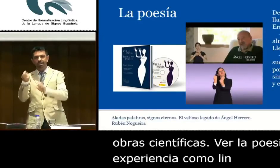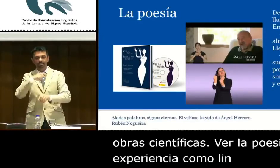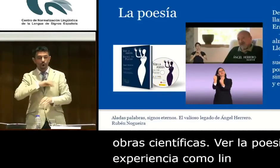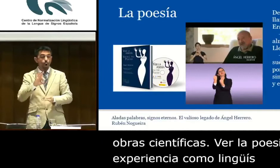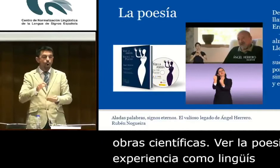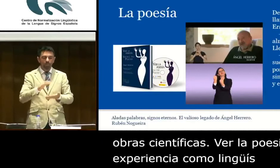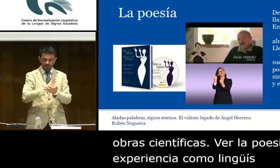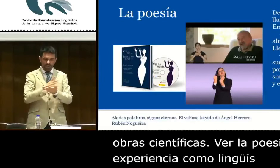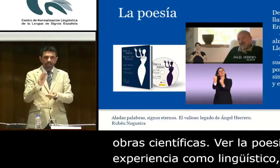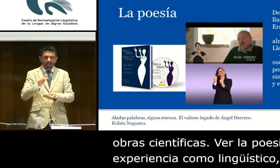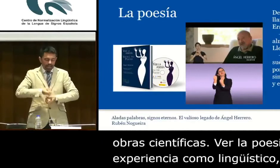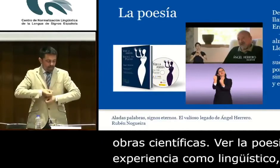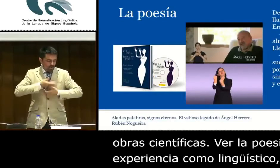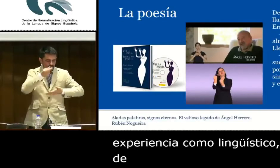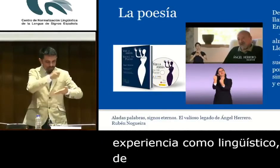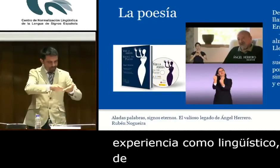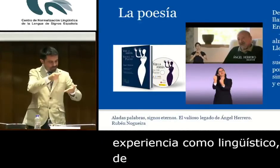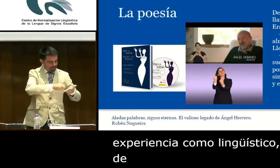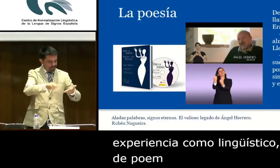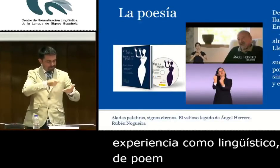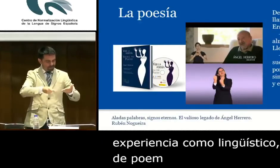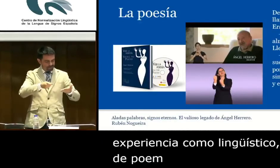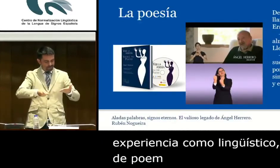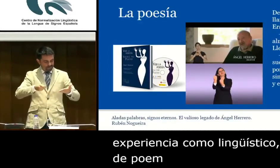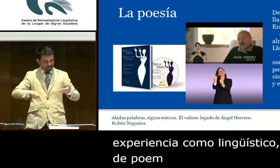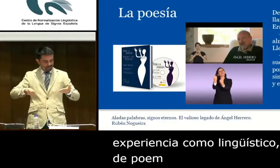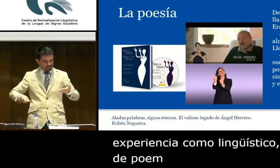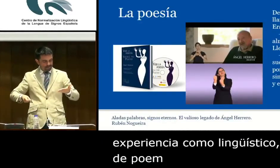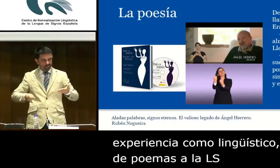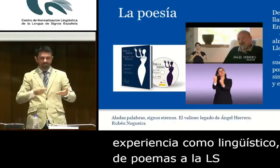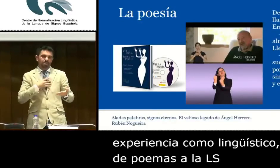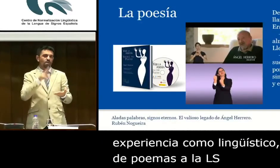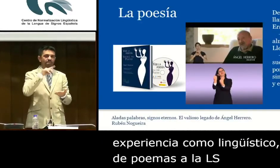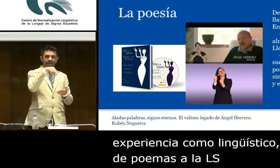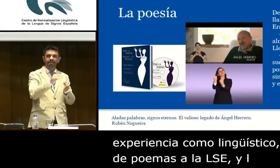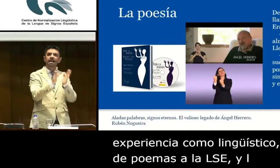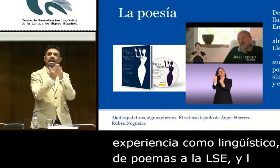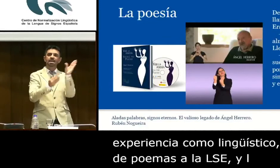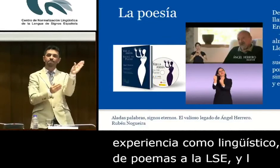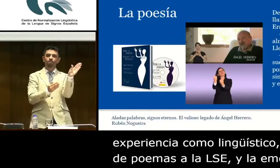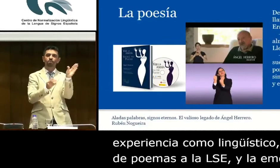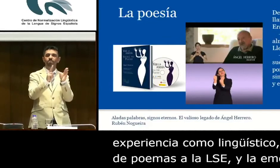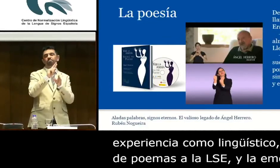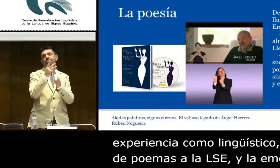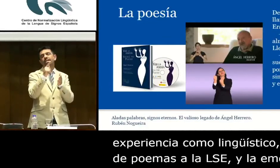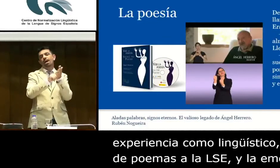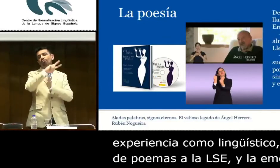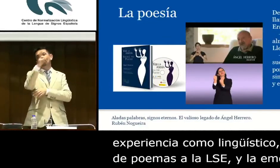del poeta quedó reflejada en esa edición multilingüe en español,